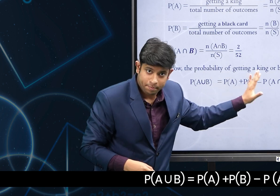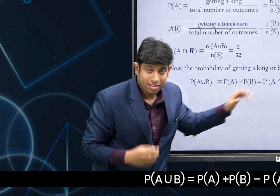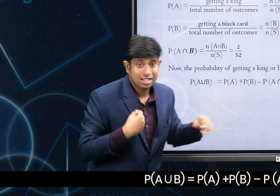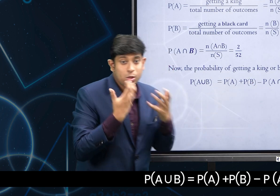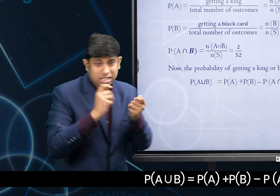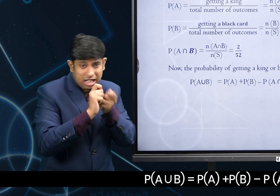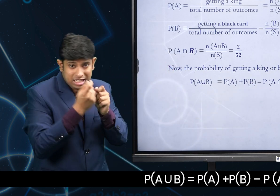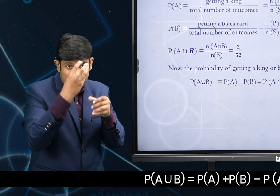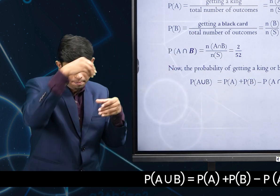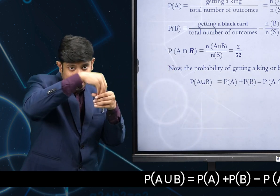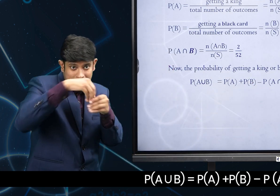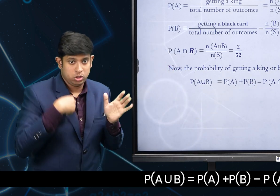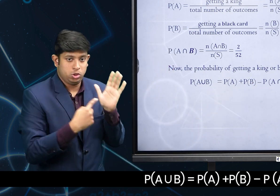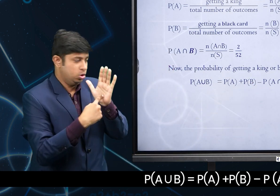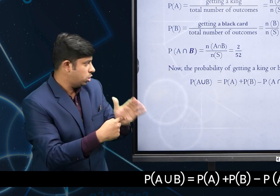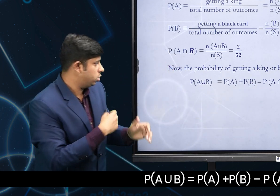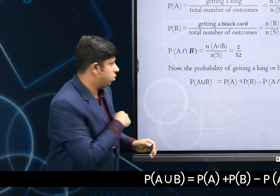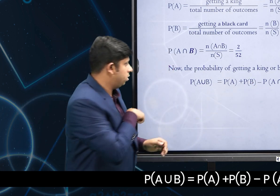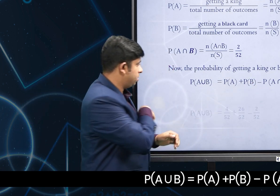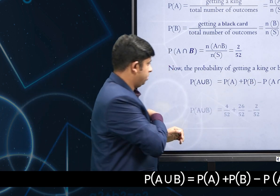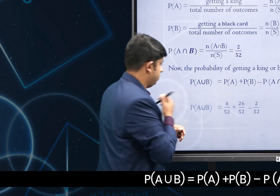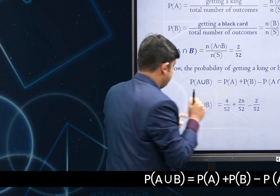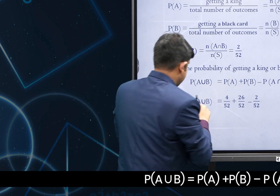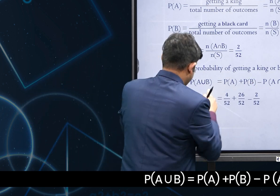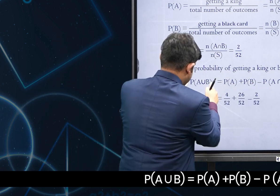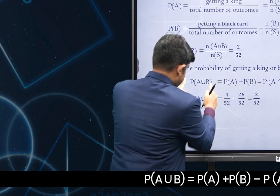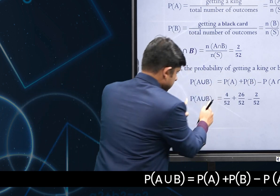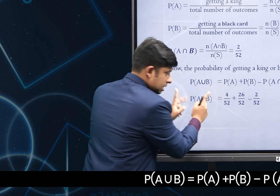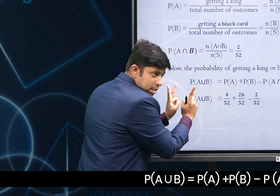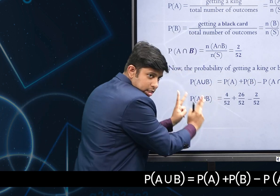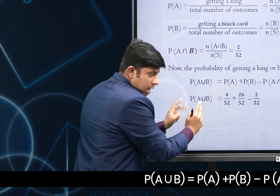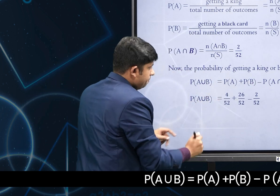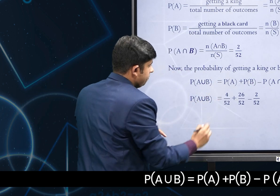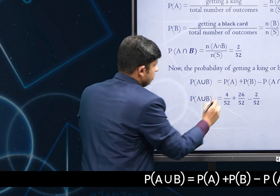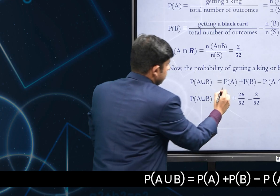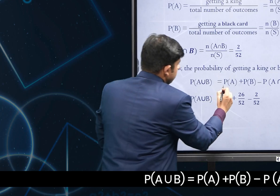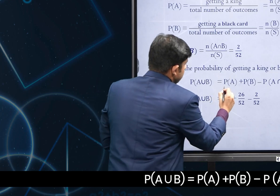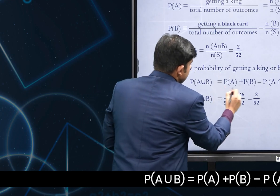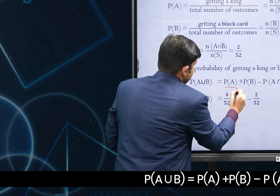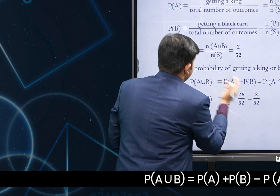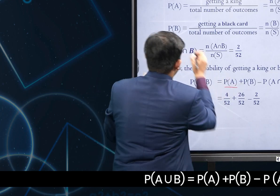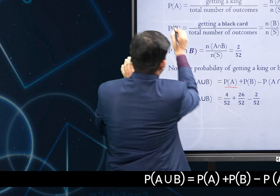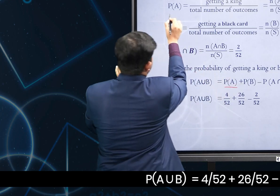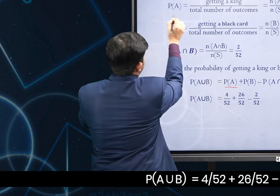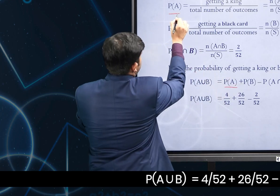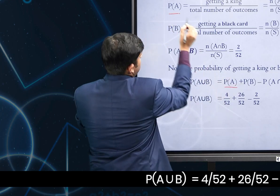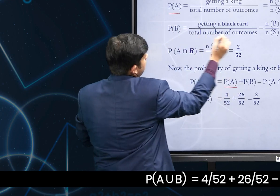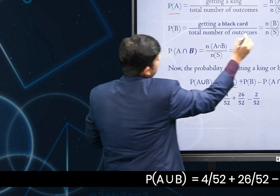பி ஈடு பி அடைப்புக்குறி ஏ கூட்டல் பி அடைப்புக்குறி பி கழித்தல் பி அடைப்புக்குறி ஏ வெட்டுக்கணம் பி பி அடைப்புக்குறி